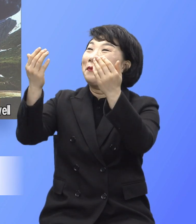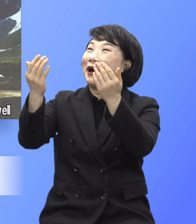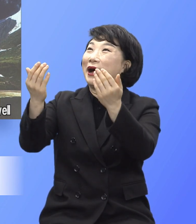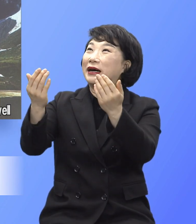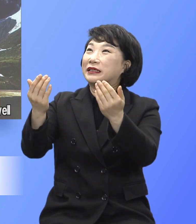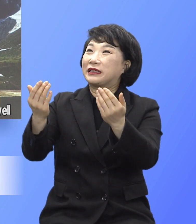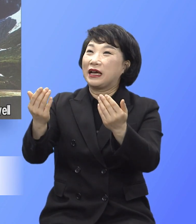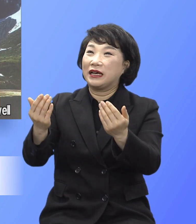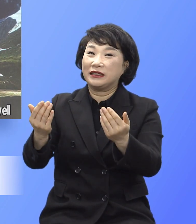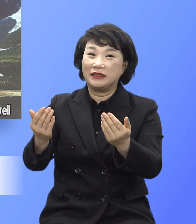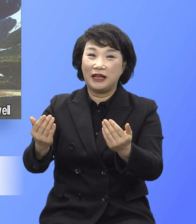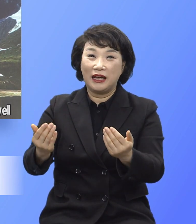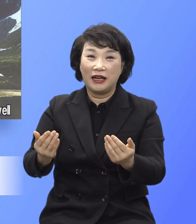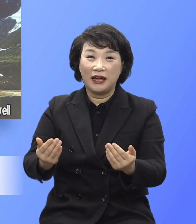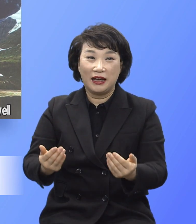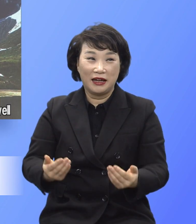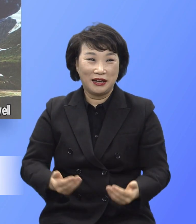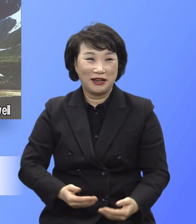위로